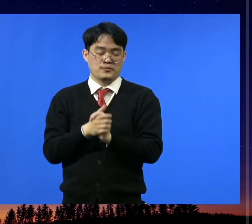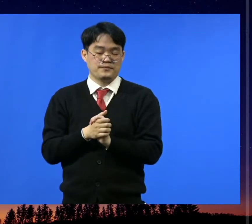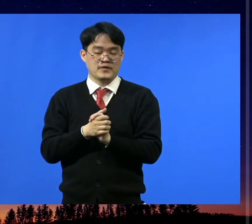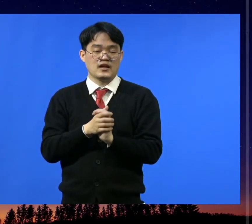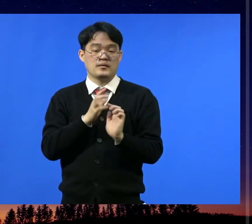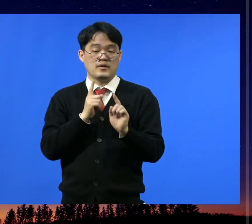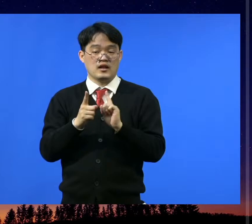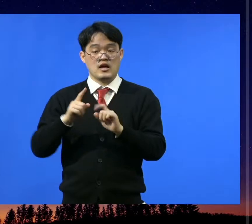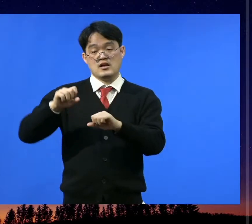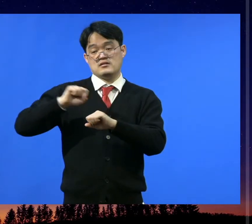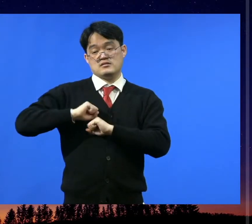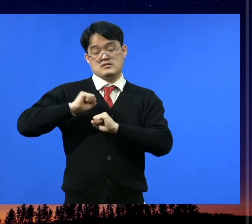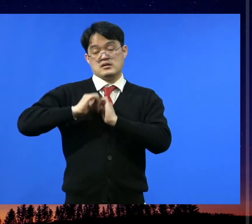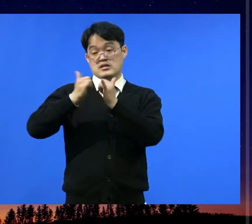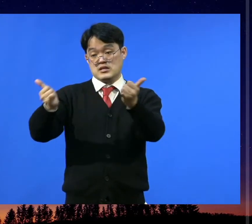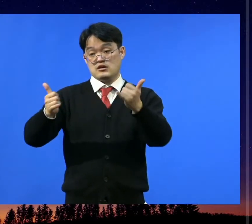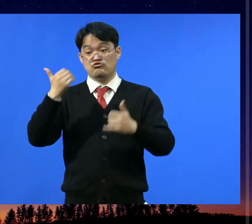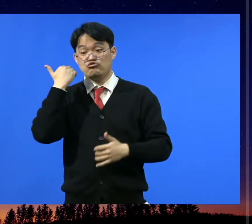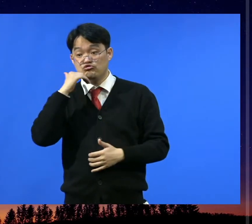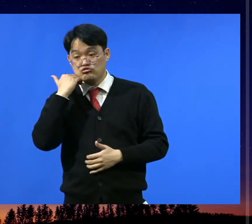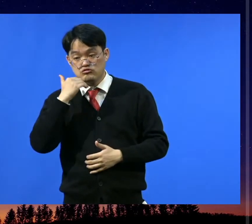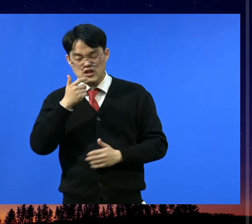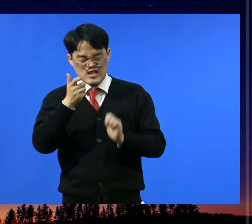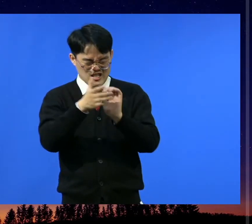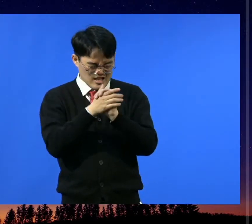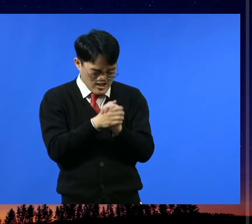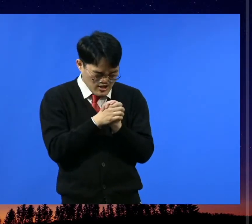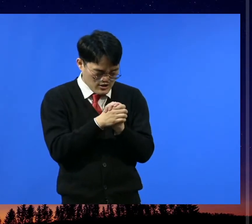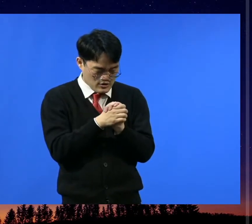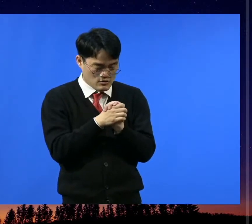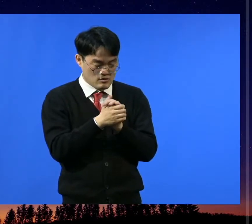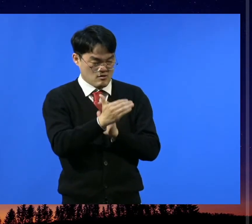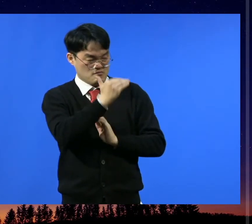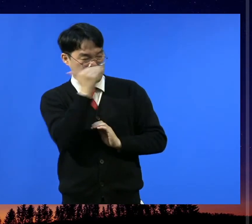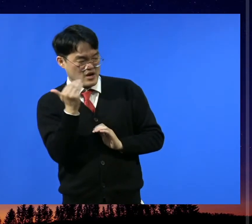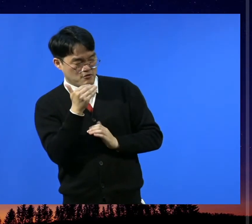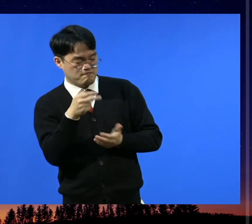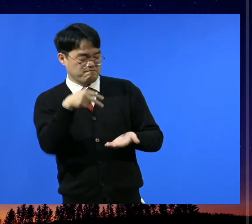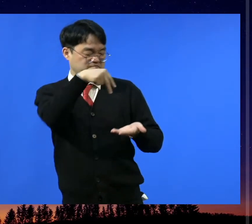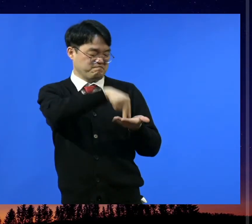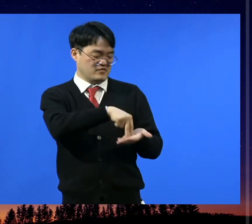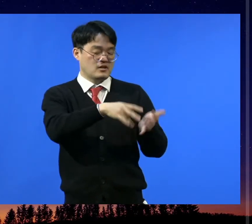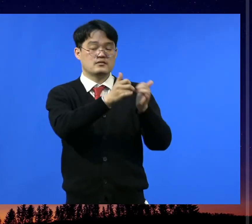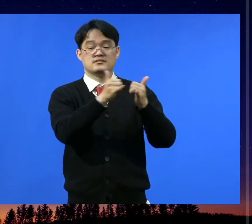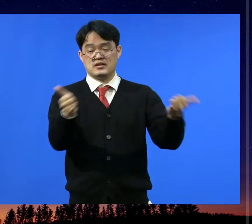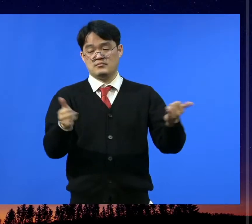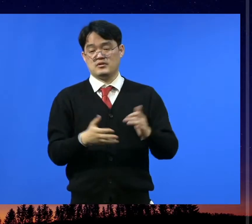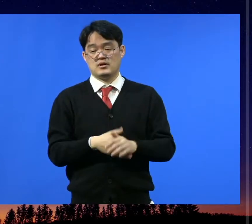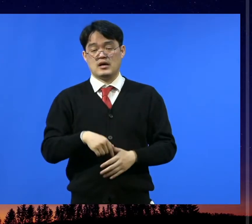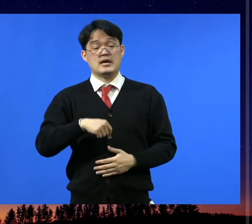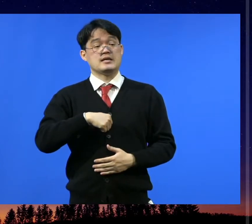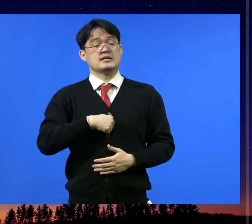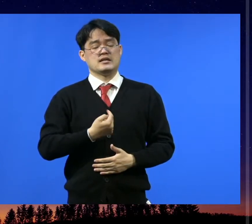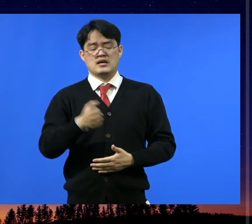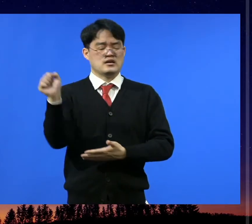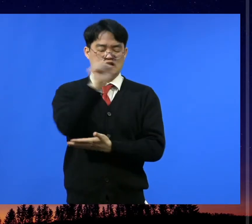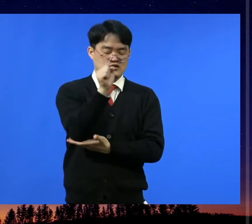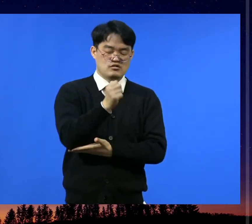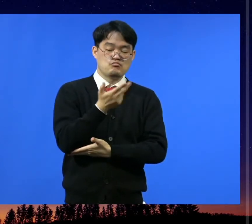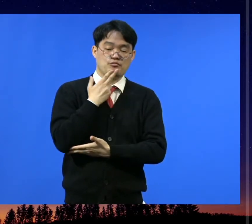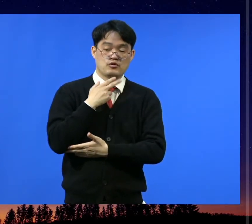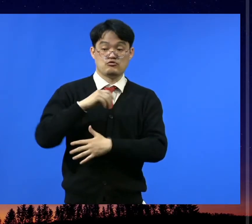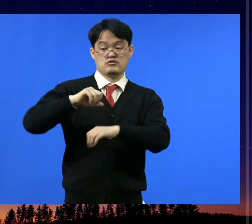전사란 누굽니까? 기도의 자세를 절대로 흩어지지 않는 사람입니다. 용사들 누구예요, 여러분? 그들은 자세를 흩어지지 않아요.